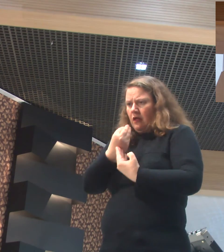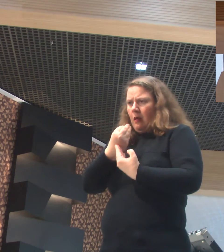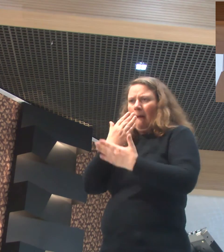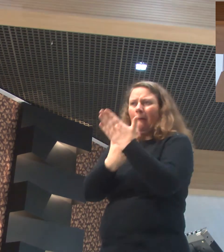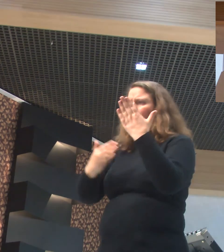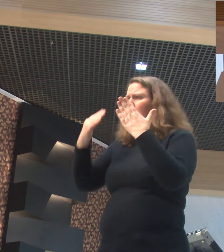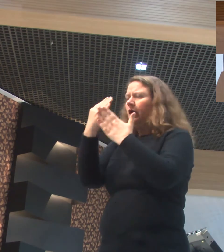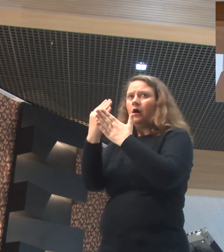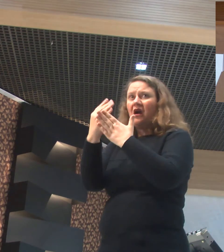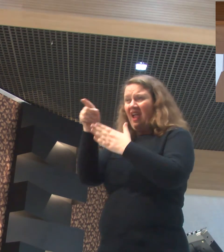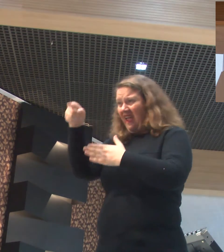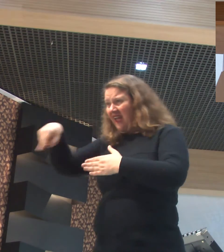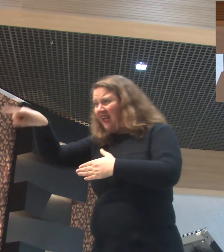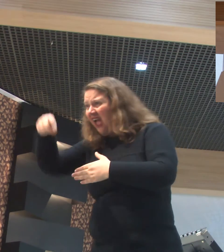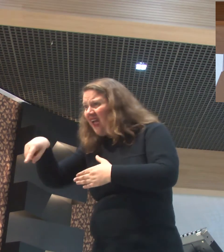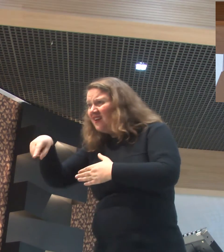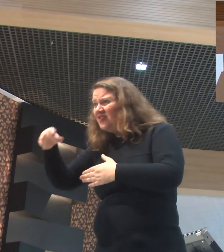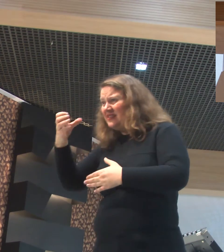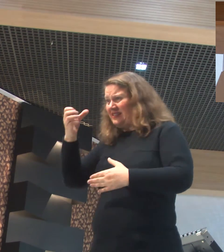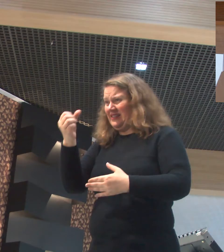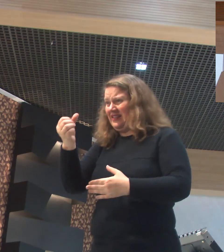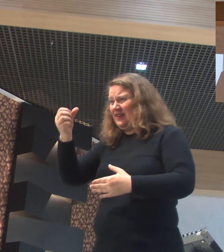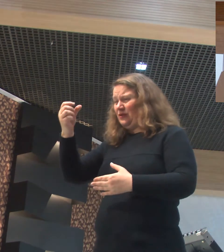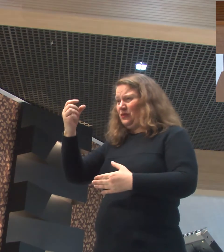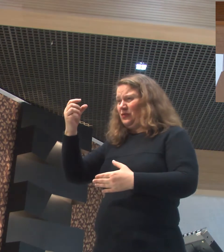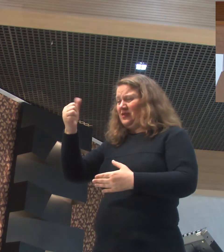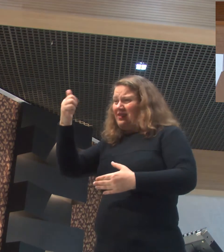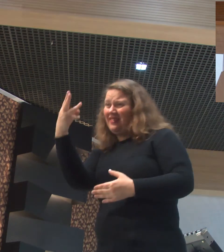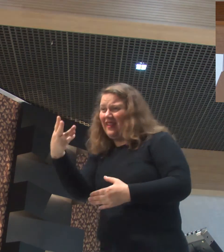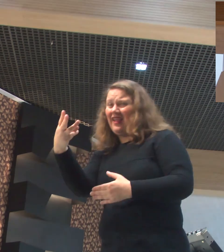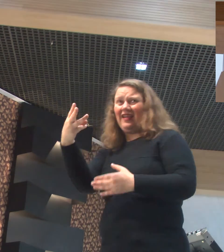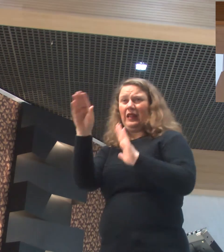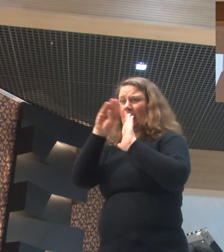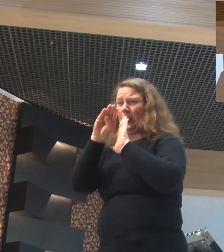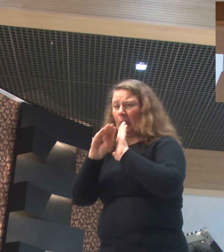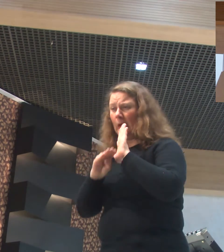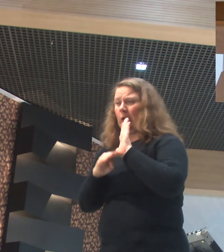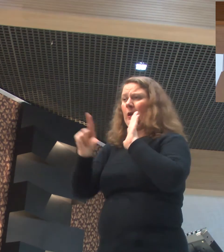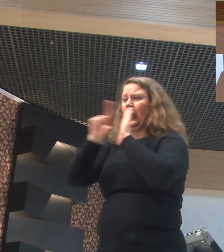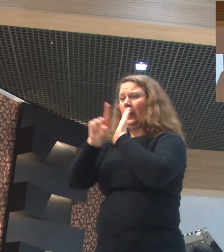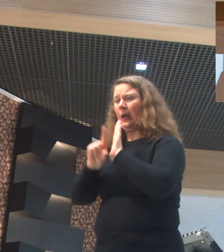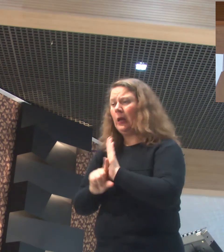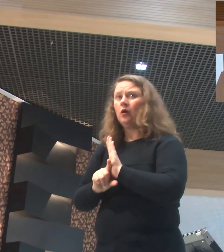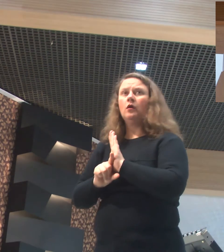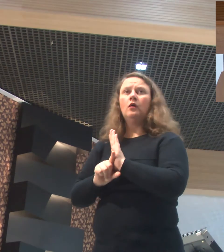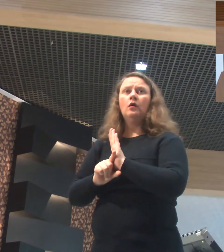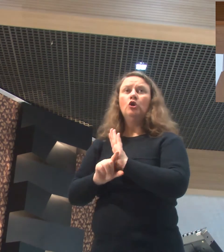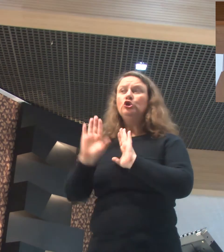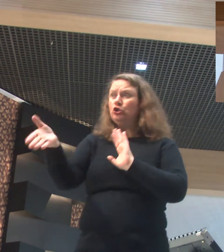superior a essa gente que guardava 613 preceitos? Que